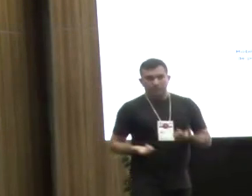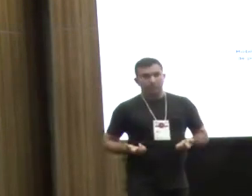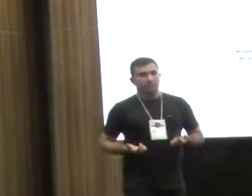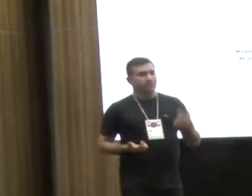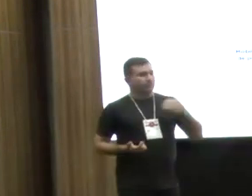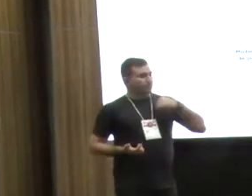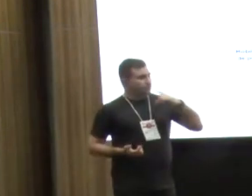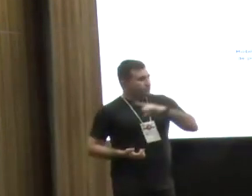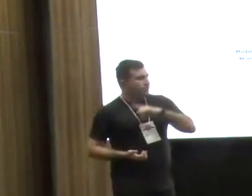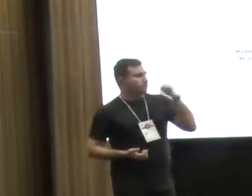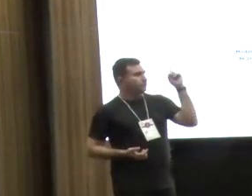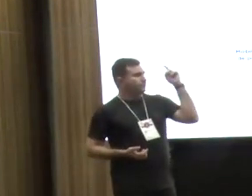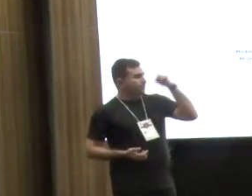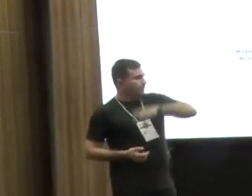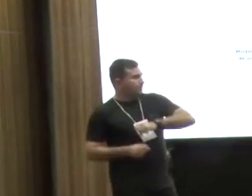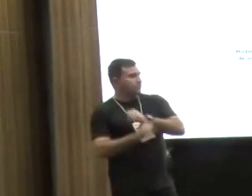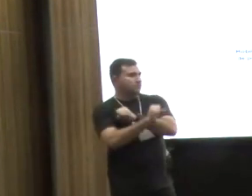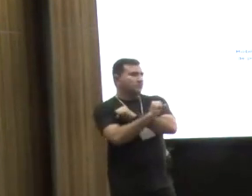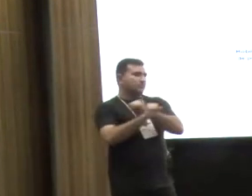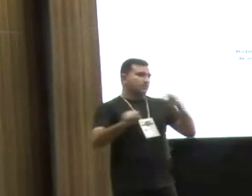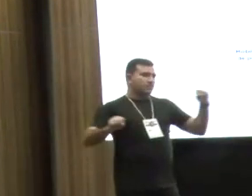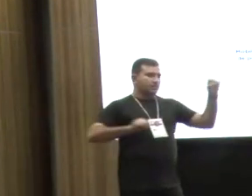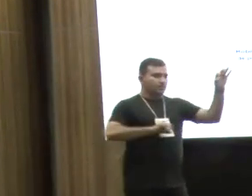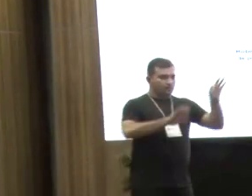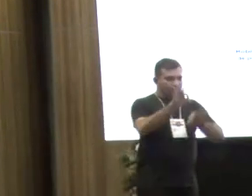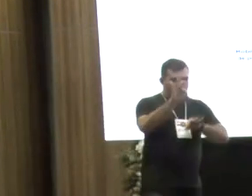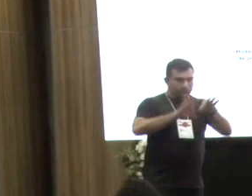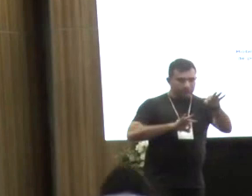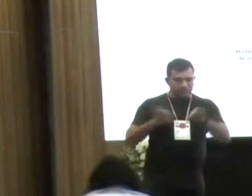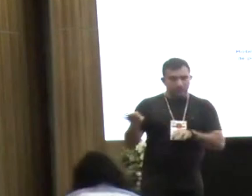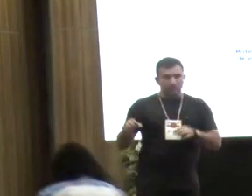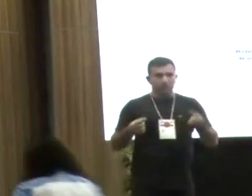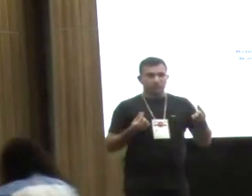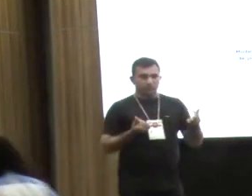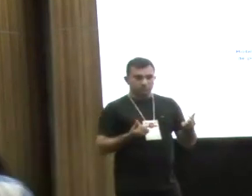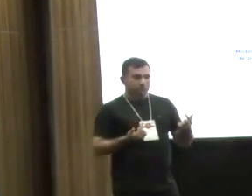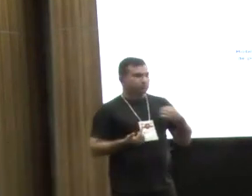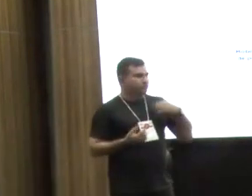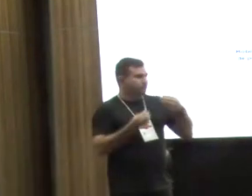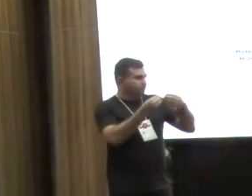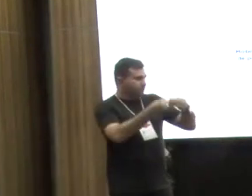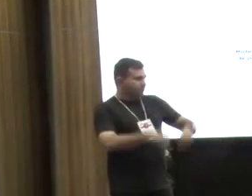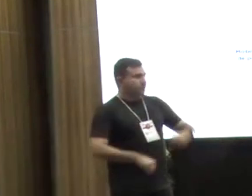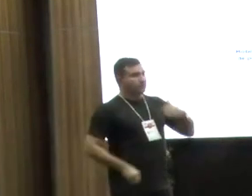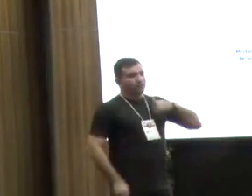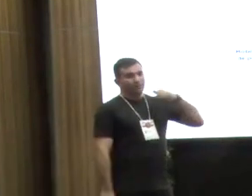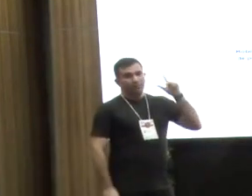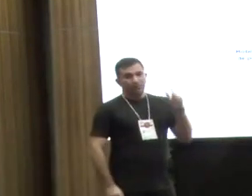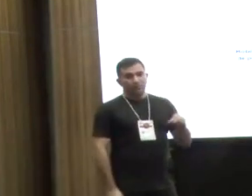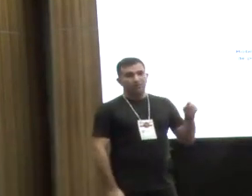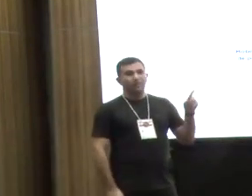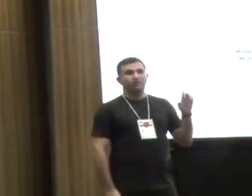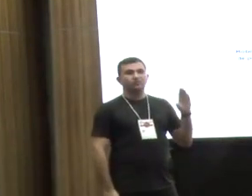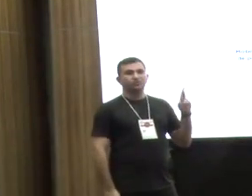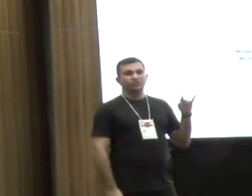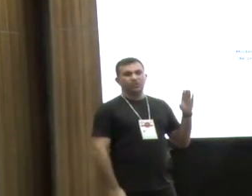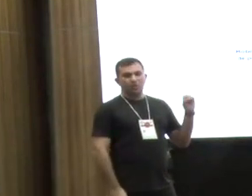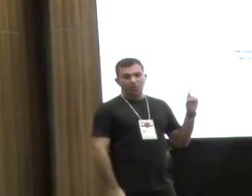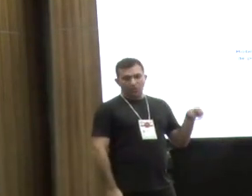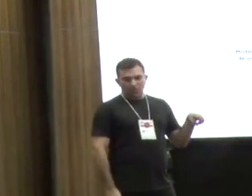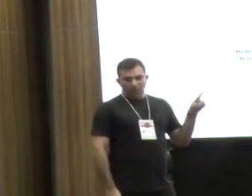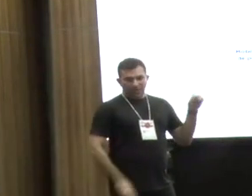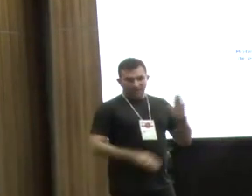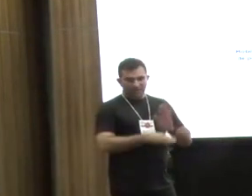tenho uma dificuldade enorme com a organização financeira. Eu sou igual Chicó do Alto da